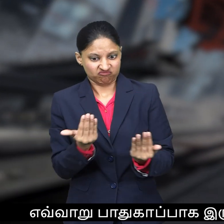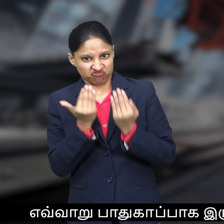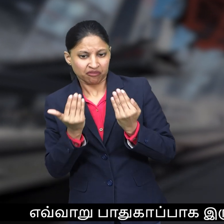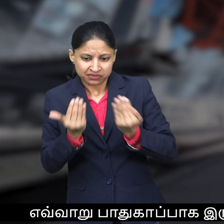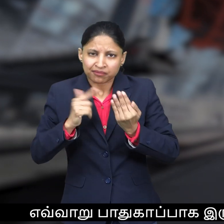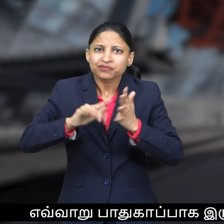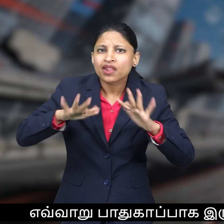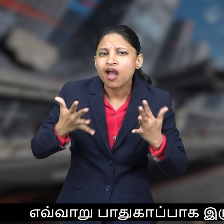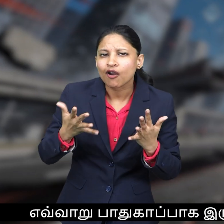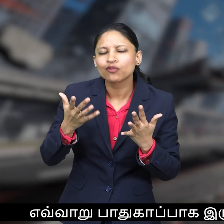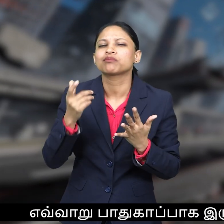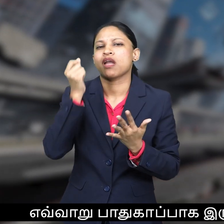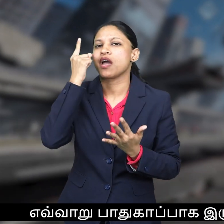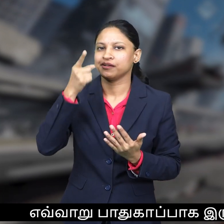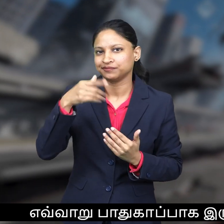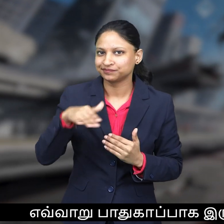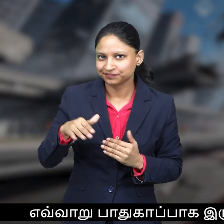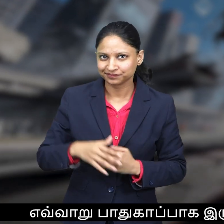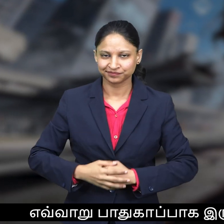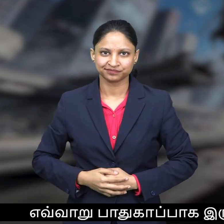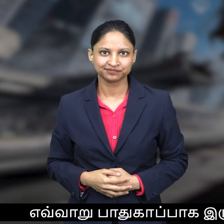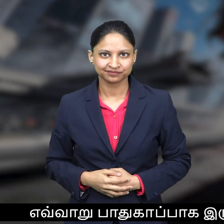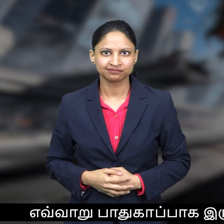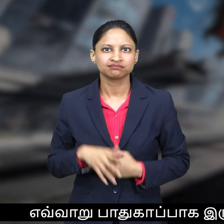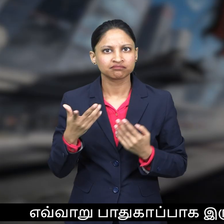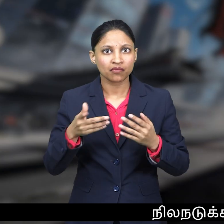எவ்வாறு பாதுகாப்பாக இருப்பது என்பதை புரிந்து கொள்வீர்கள்.